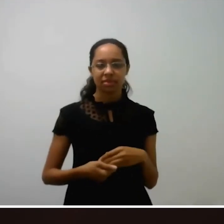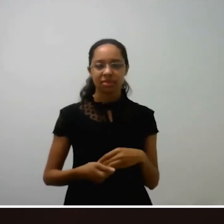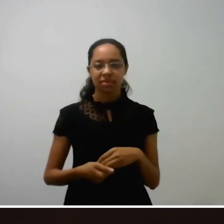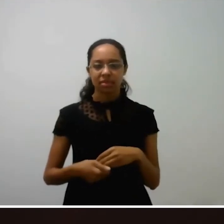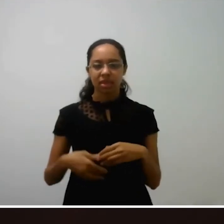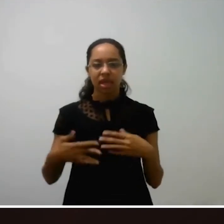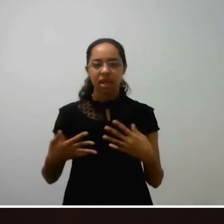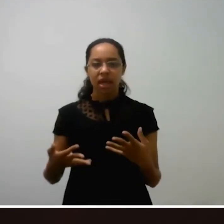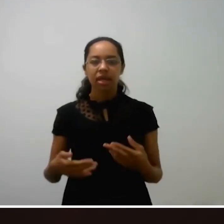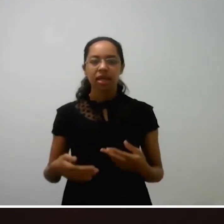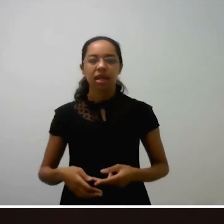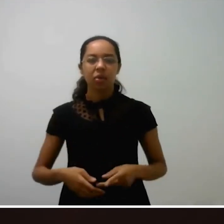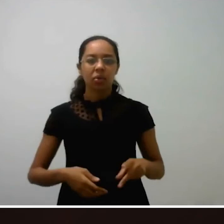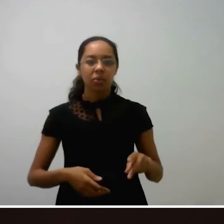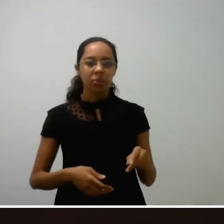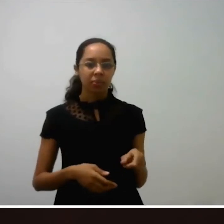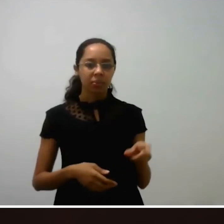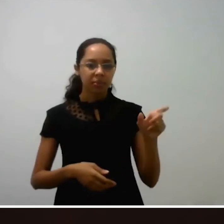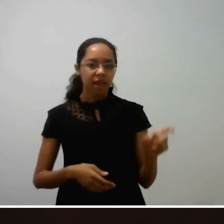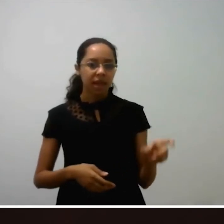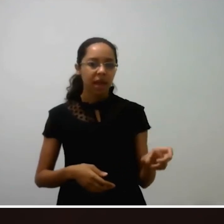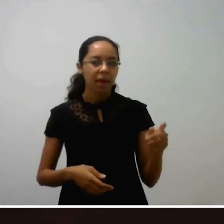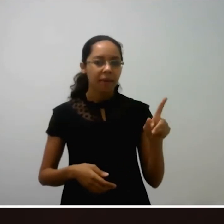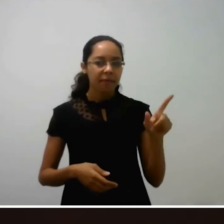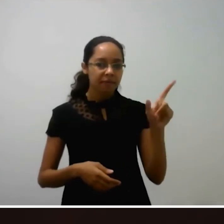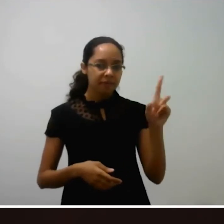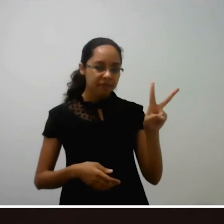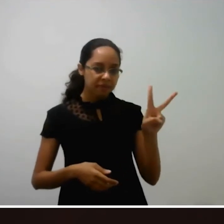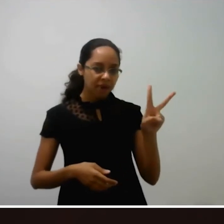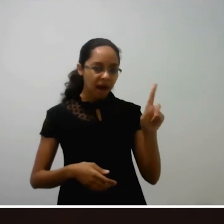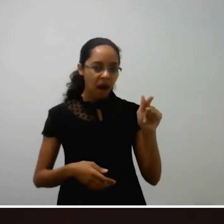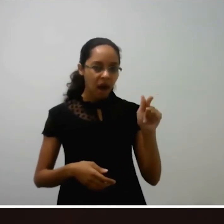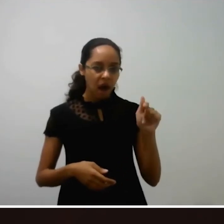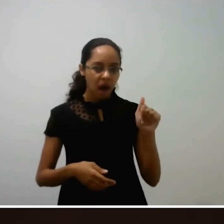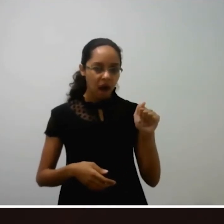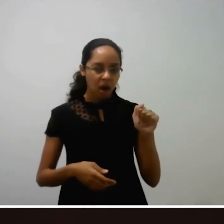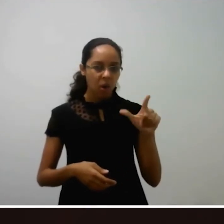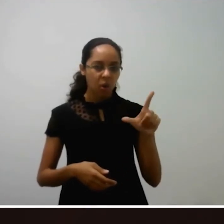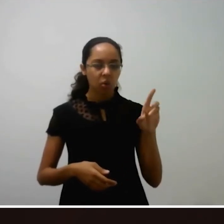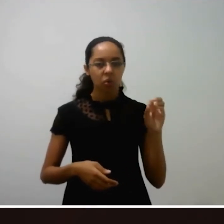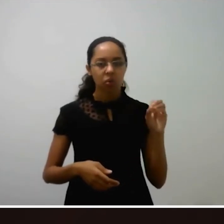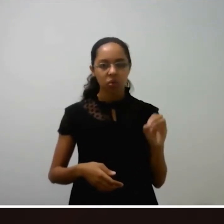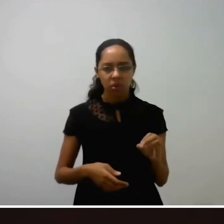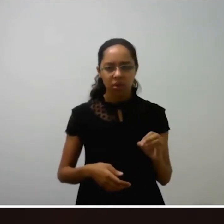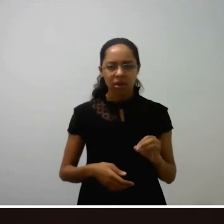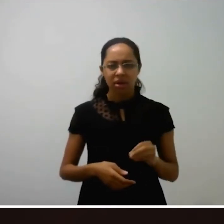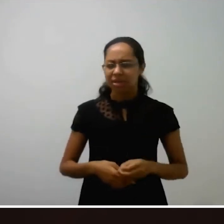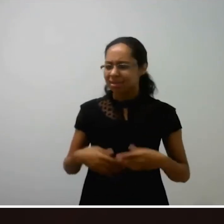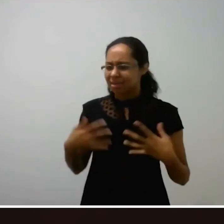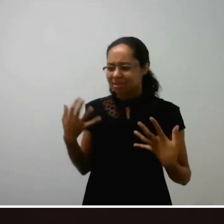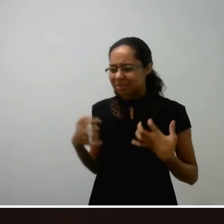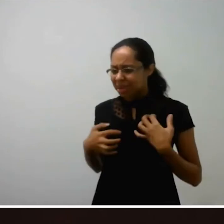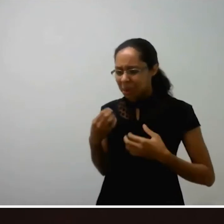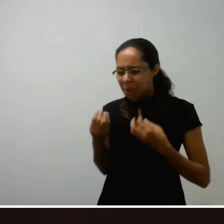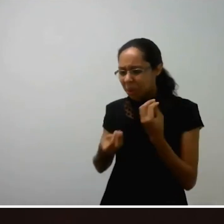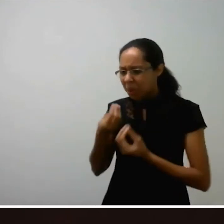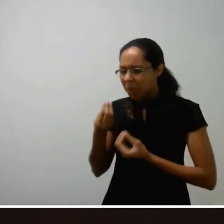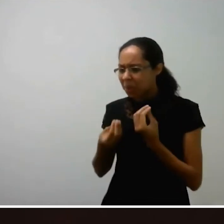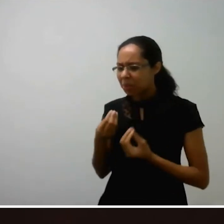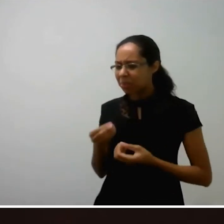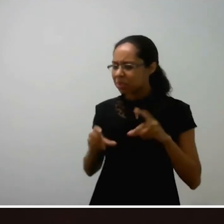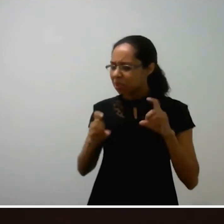a intensidade de perversidade naqueles tempos, da corrupção que havia sido